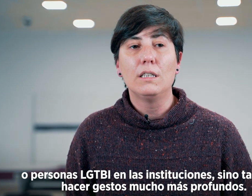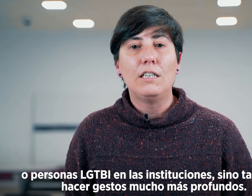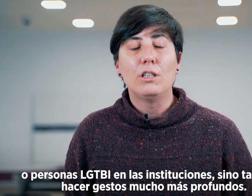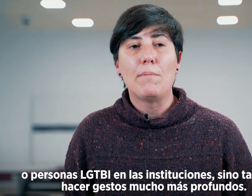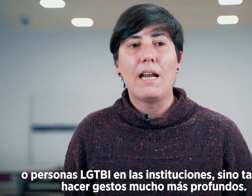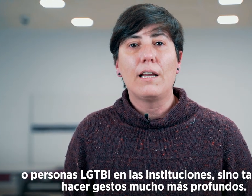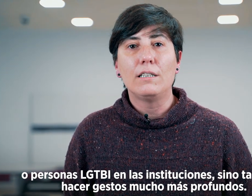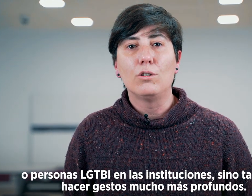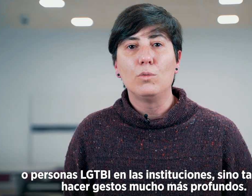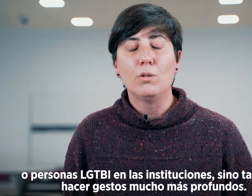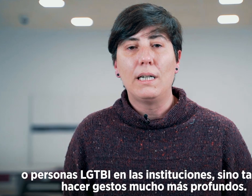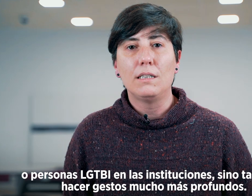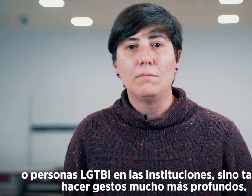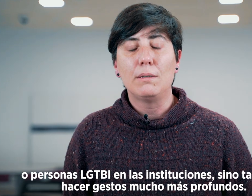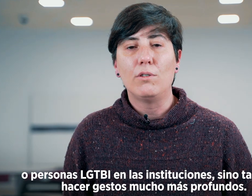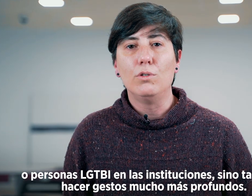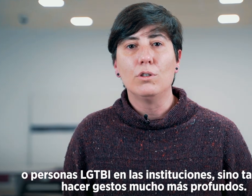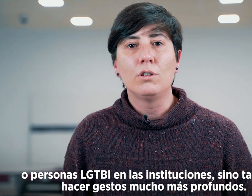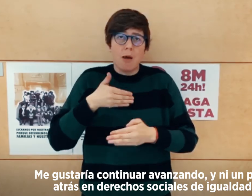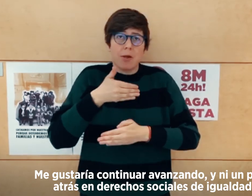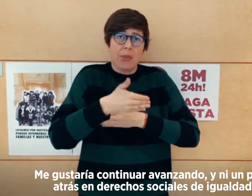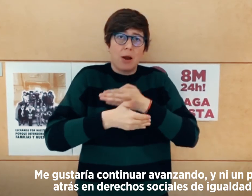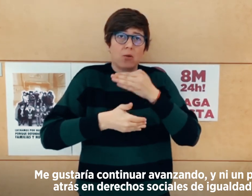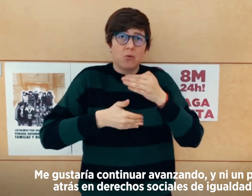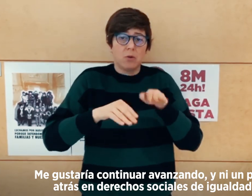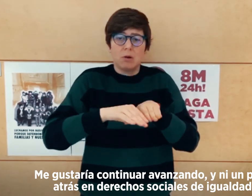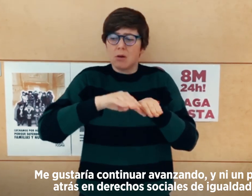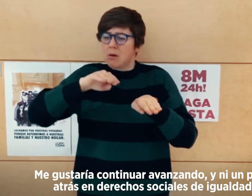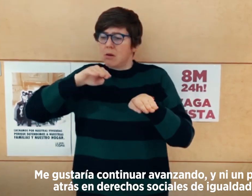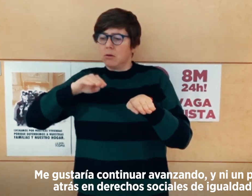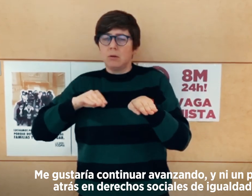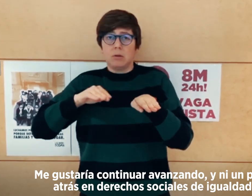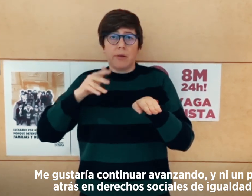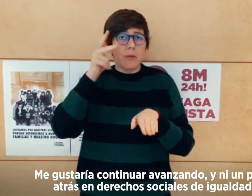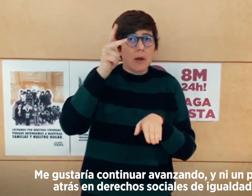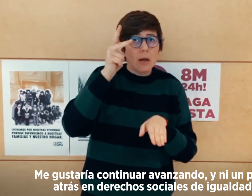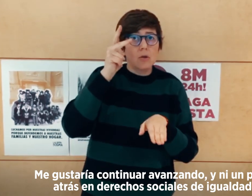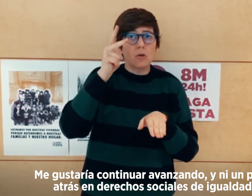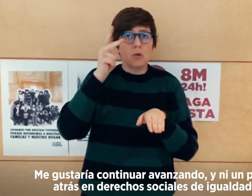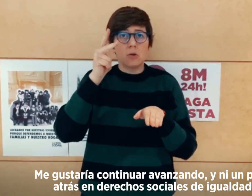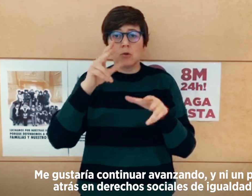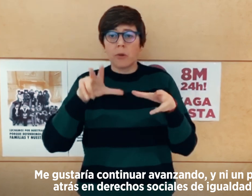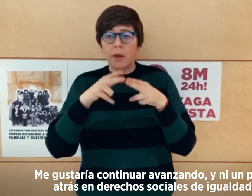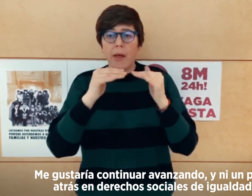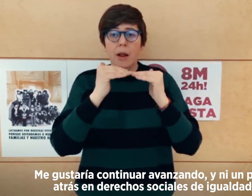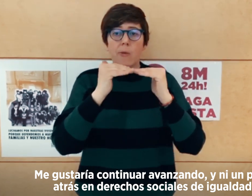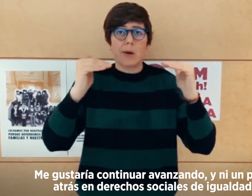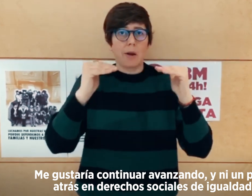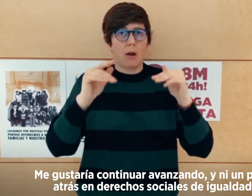sino también hacer gestos mucho más profundos. Me gustaría continuar avanzando y ni un paso atrás en derechos sociales